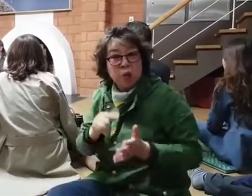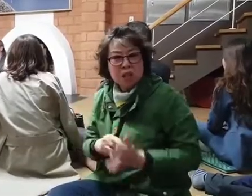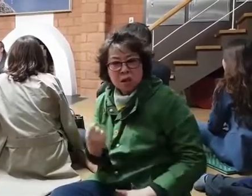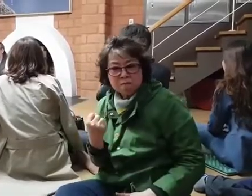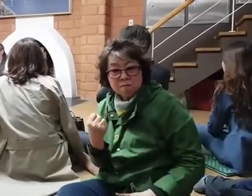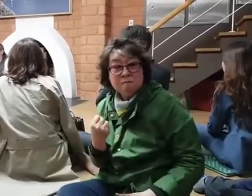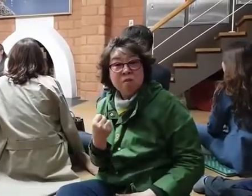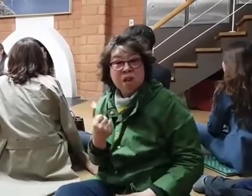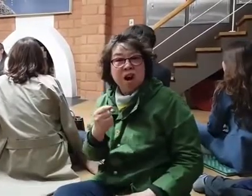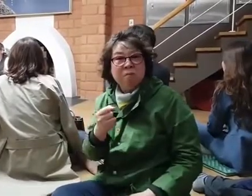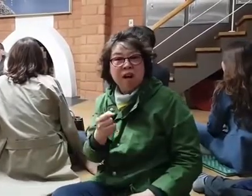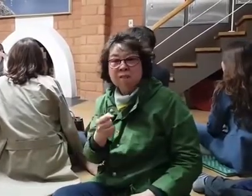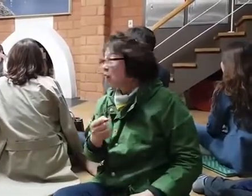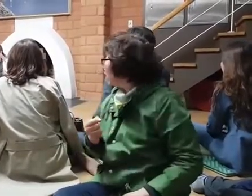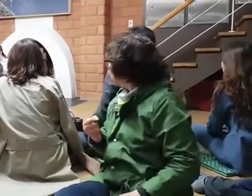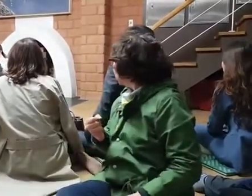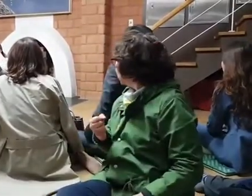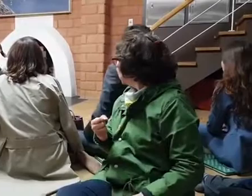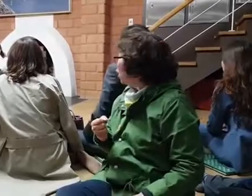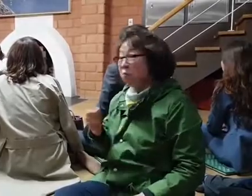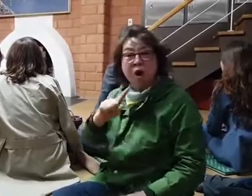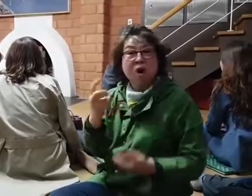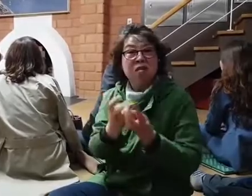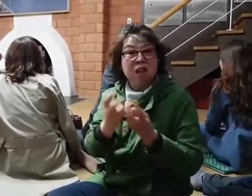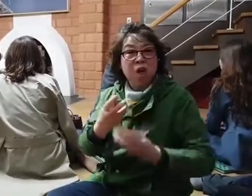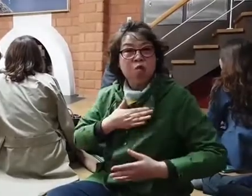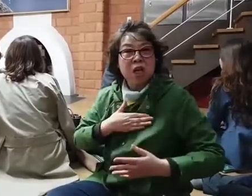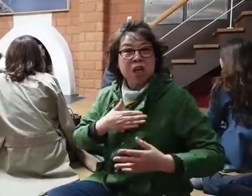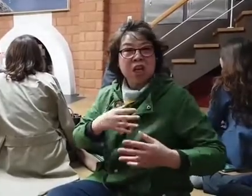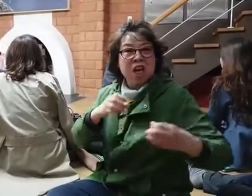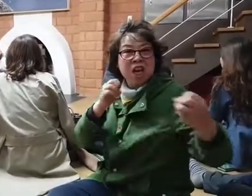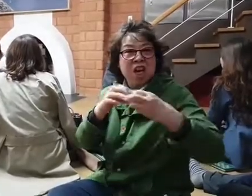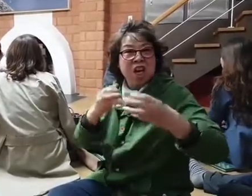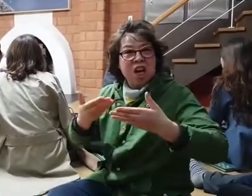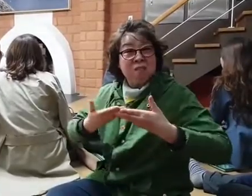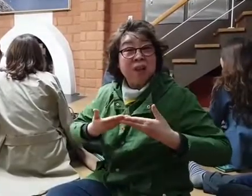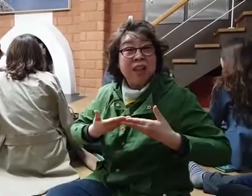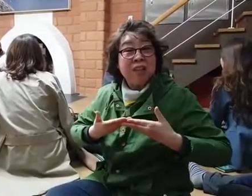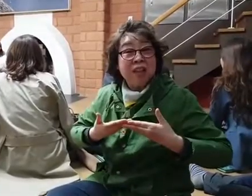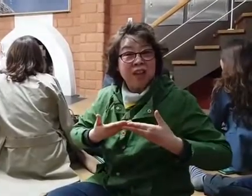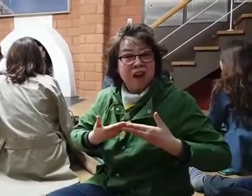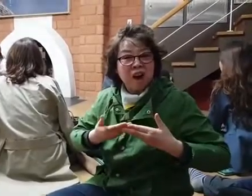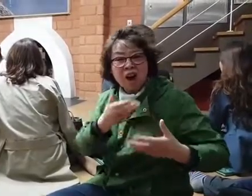뭔가가 이렇게 막 일로 쏠리고도 우리한테 어떻게 막 이렇게 할 수는 없는